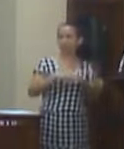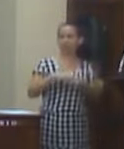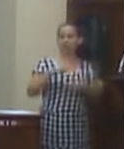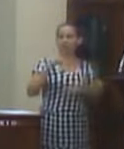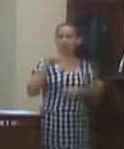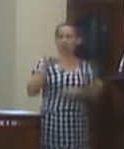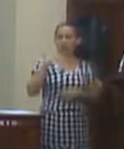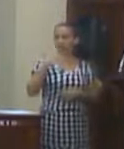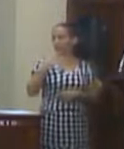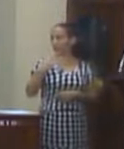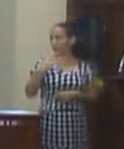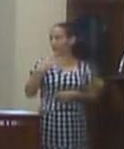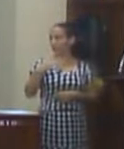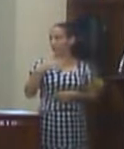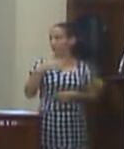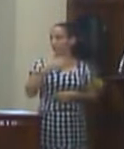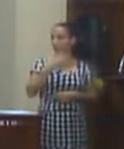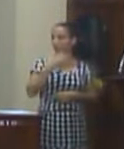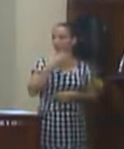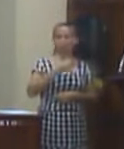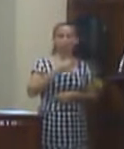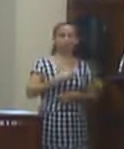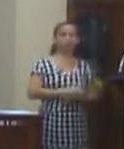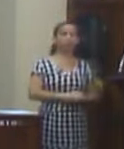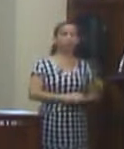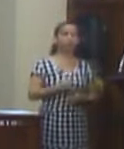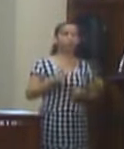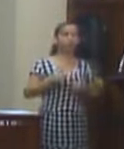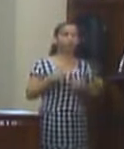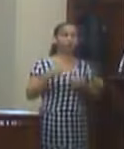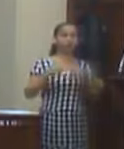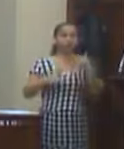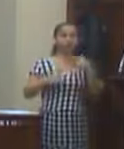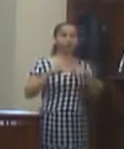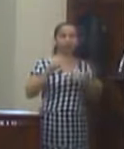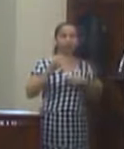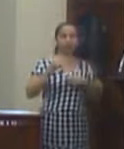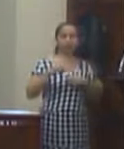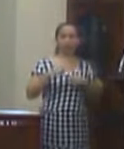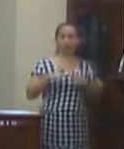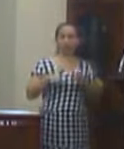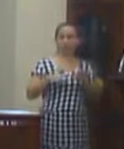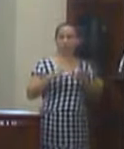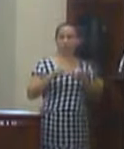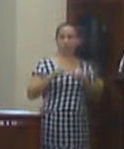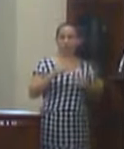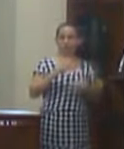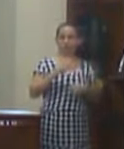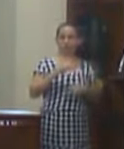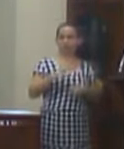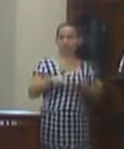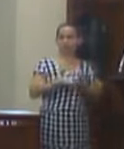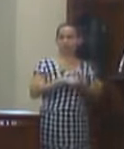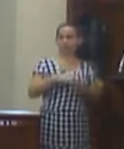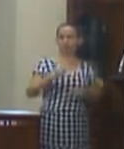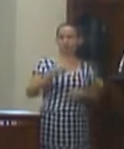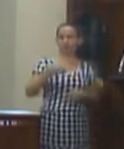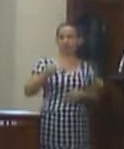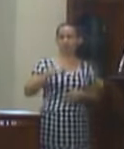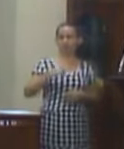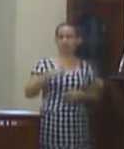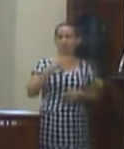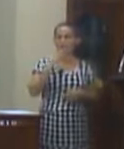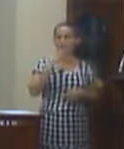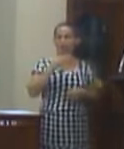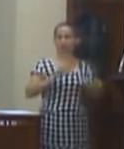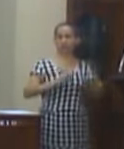gente coloca para o dia 4/12. Primeira discussão do veto parcial da Lei 3.055 de 2018,